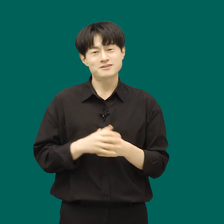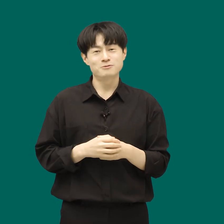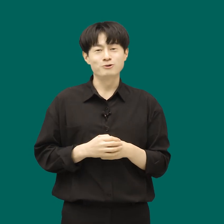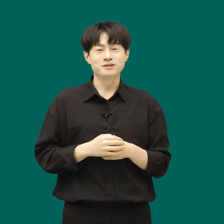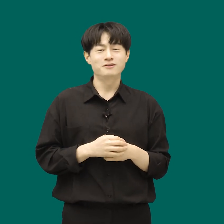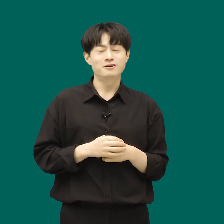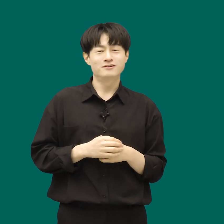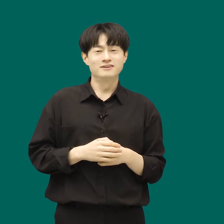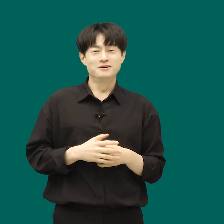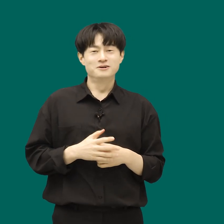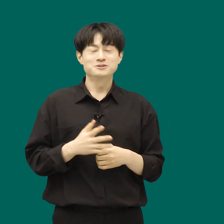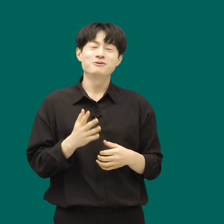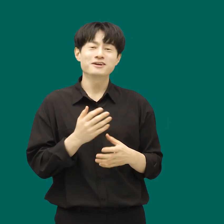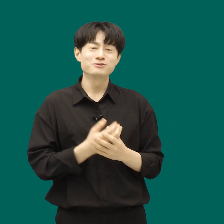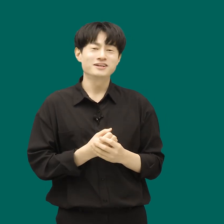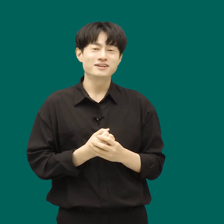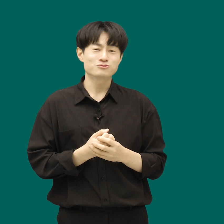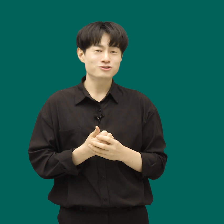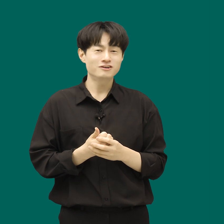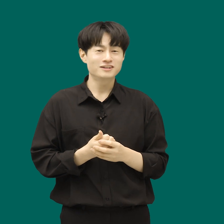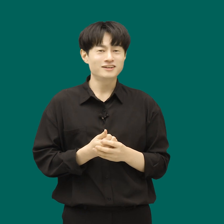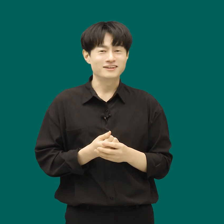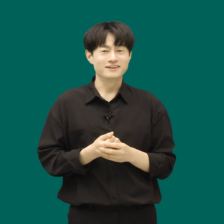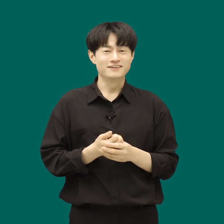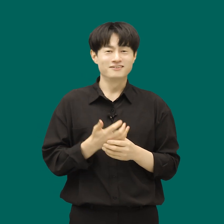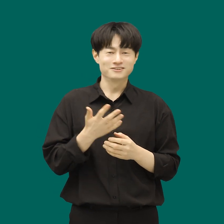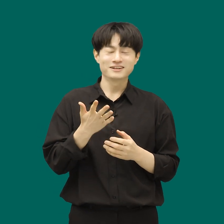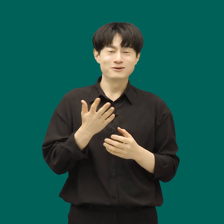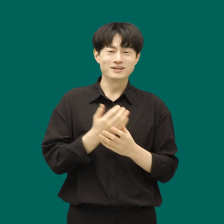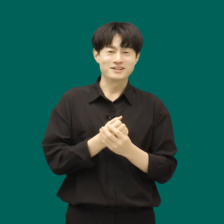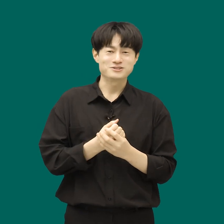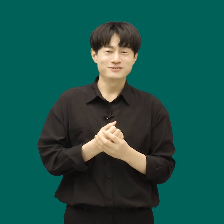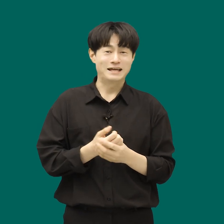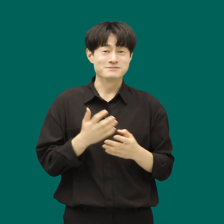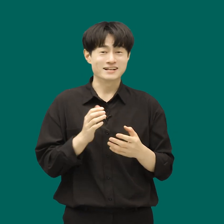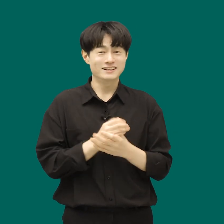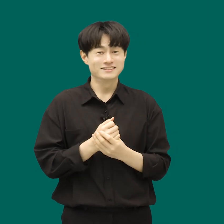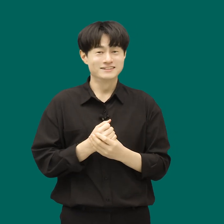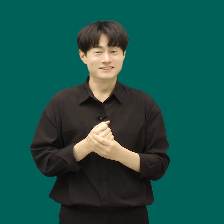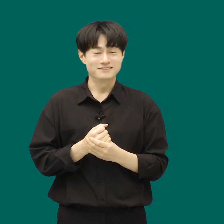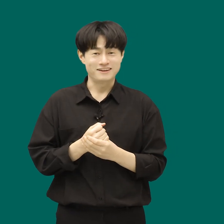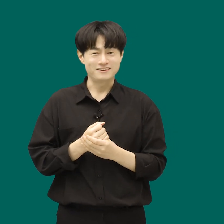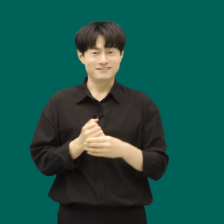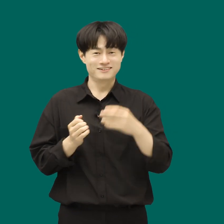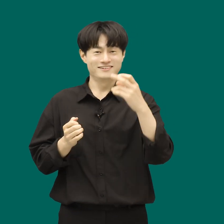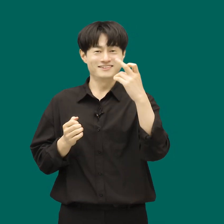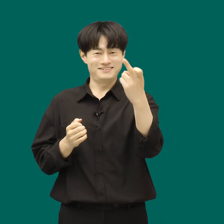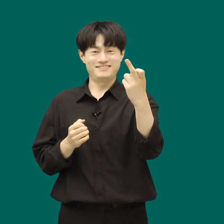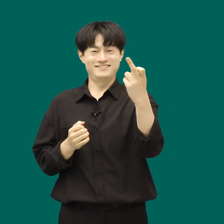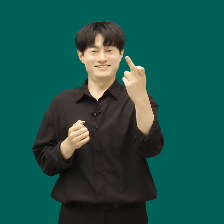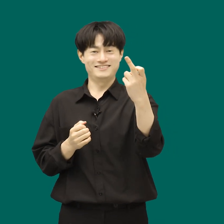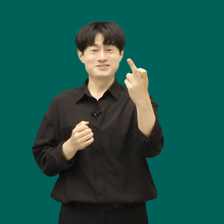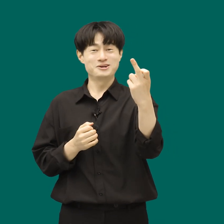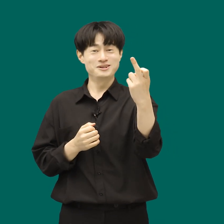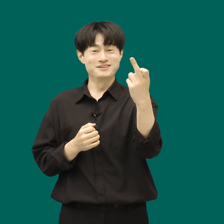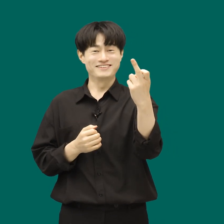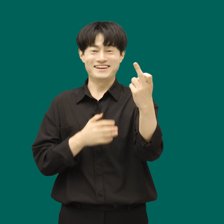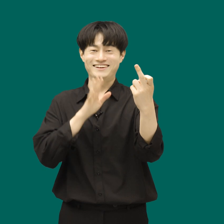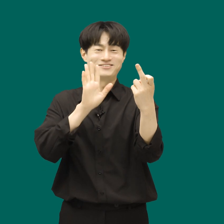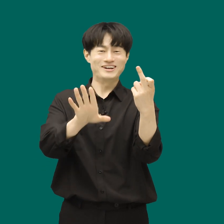배울 텐데요. 저번에 우리 수영이 어떻게 나온다 그랬죠? 남자가? 네. 그쵸? 네. 욕